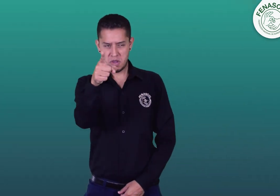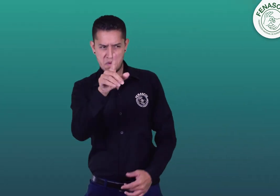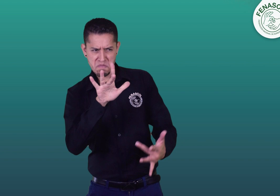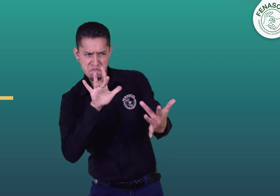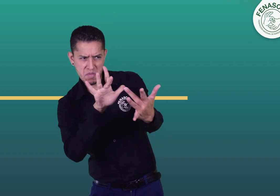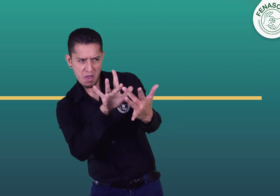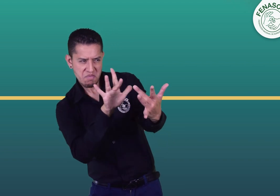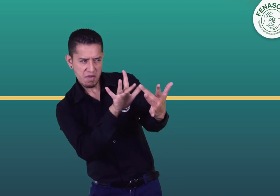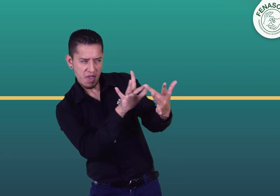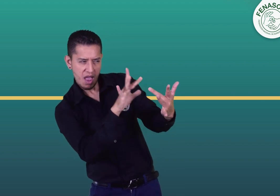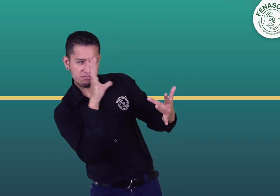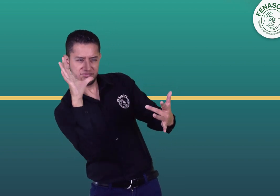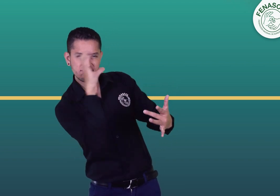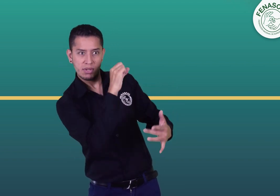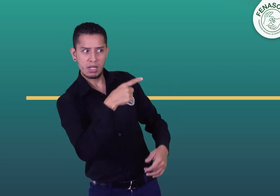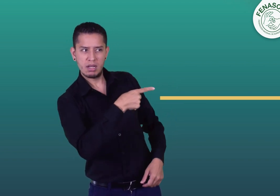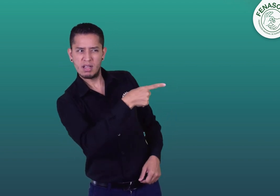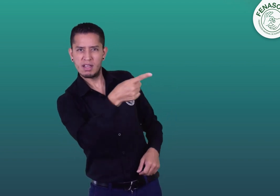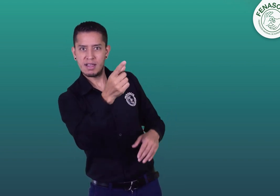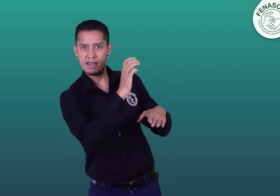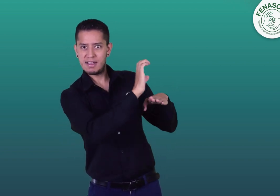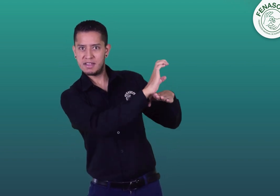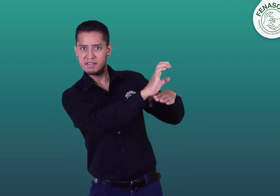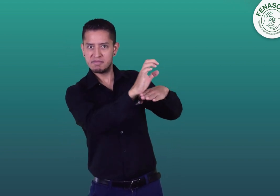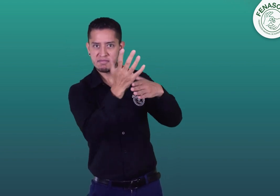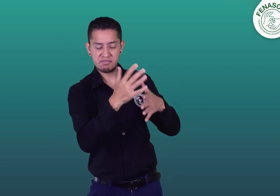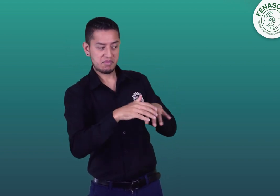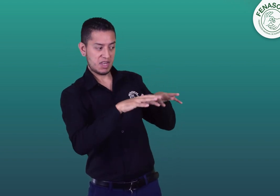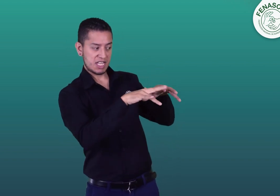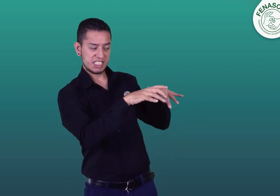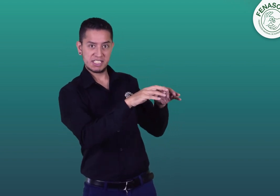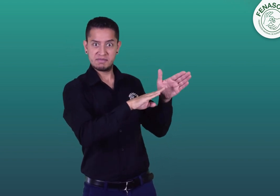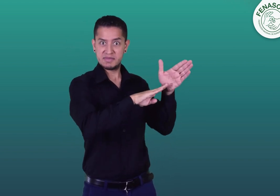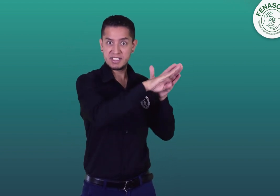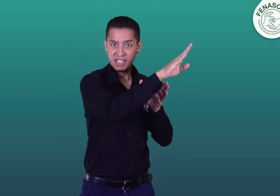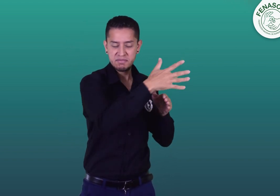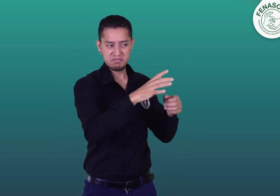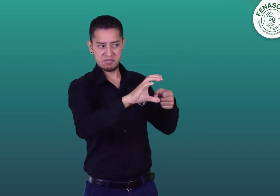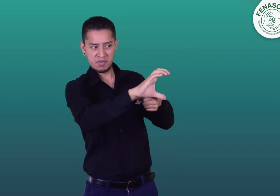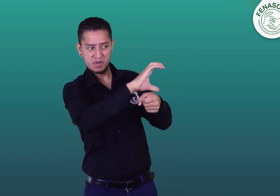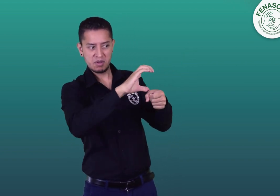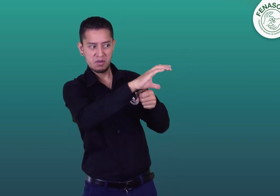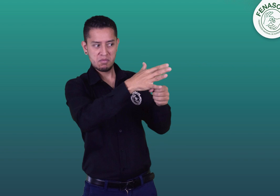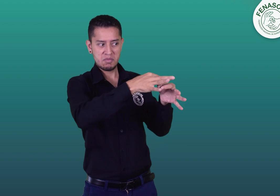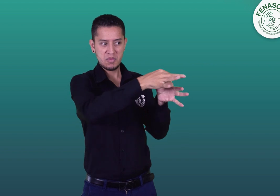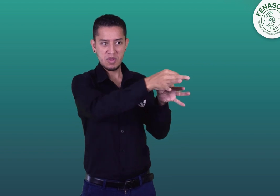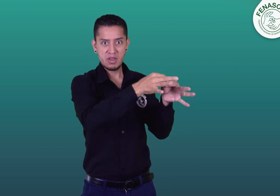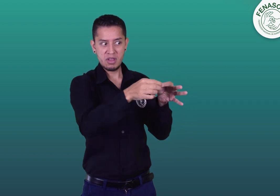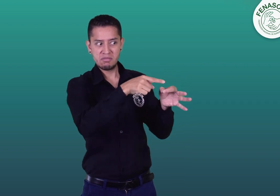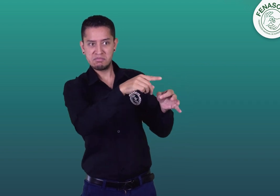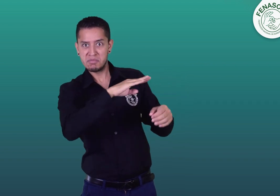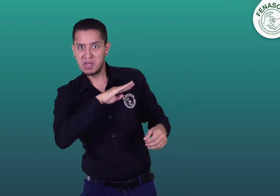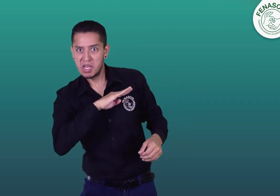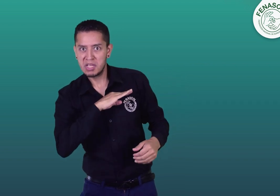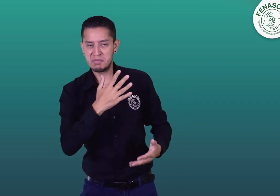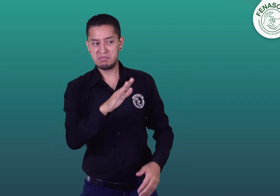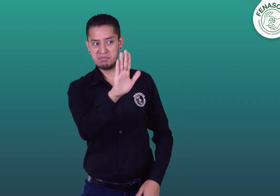identifiquen las entidades que están construyendo los planes de desarrollo, como secretarías de planeación, alcaldías de sus municipios y